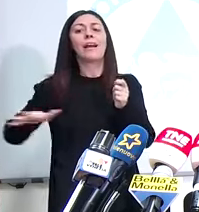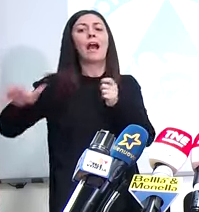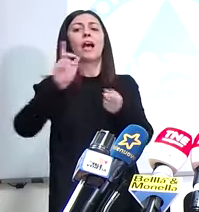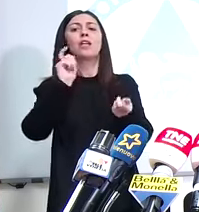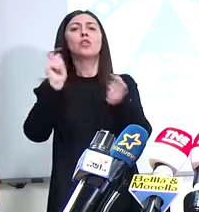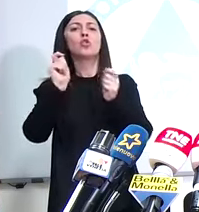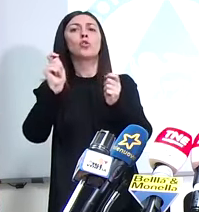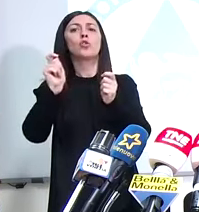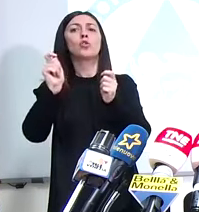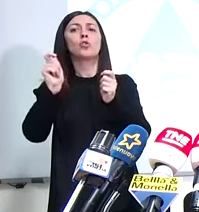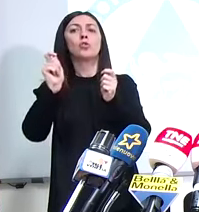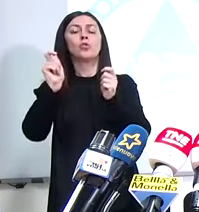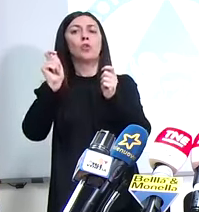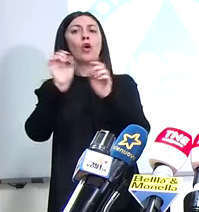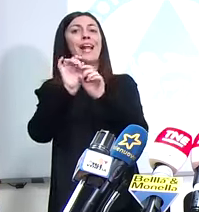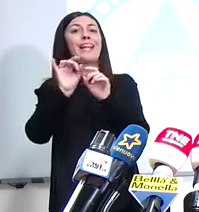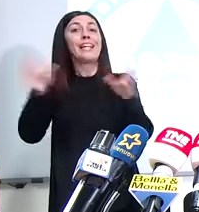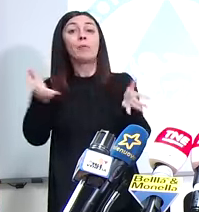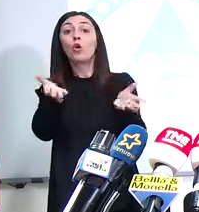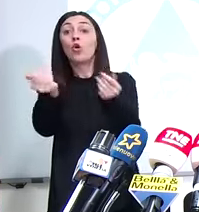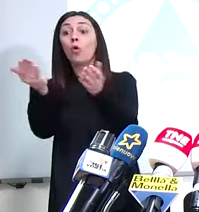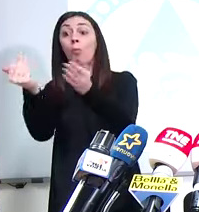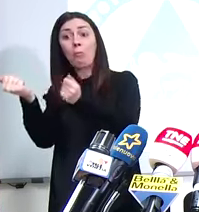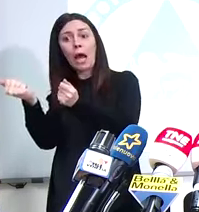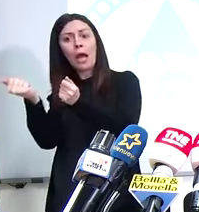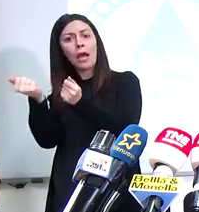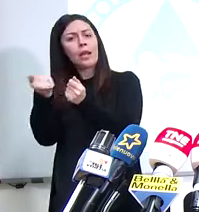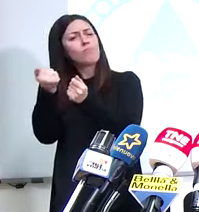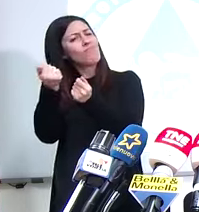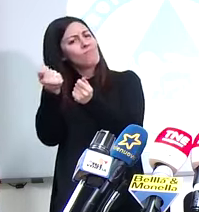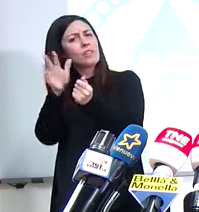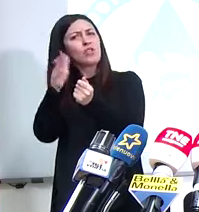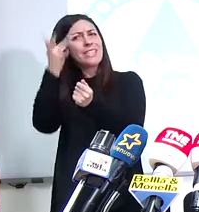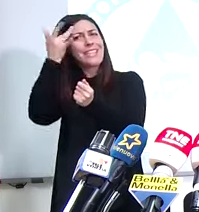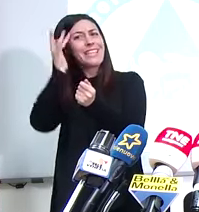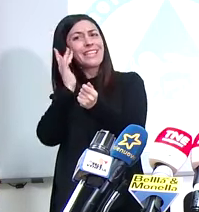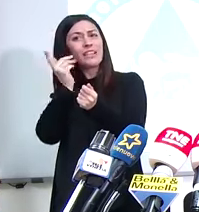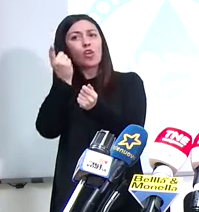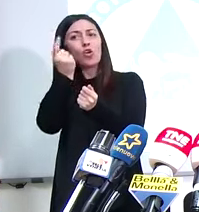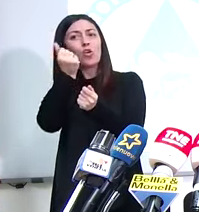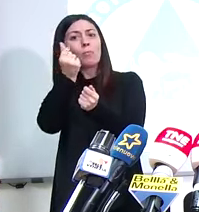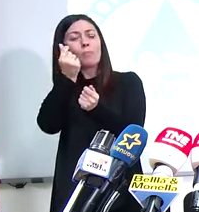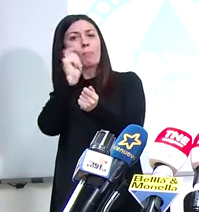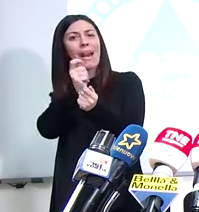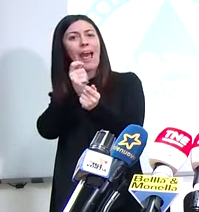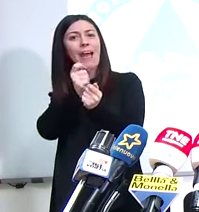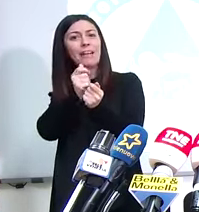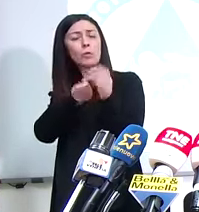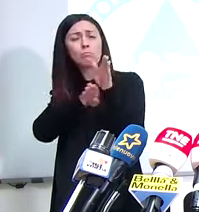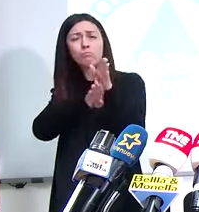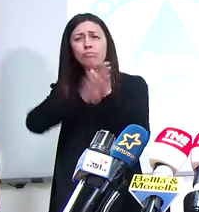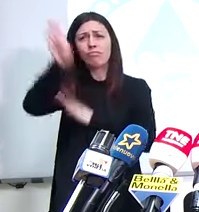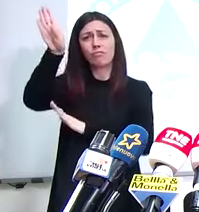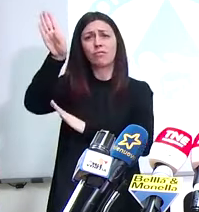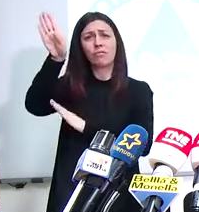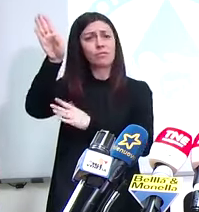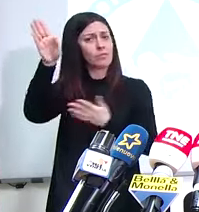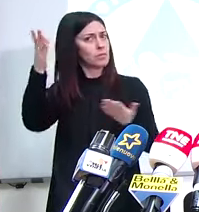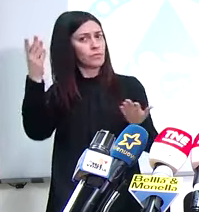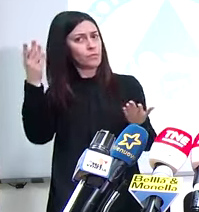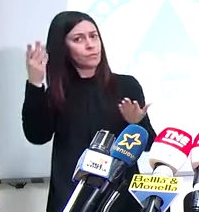certo punto i vaccini schizzano a delle cifre che diventano magari insostenibili anche proprio per il mercato del pubblico però se